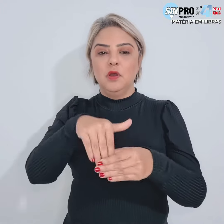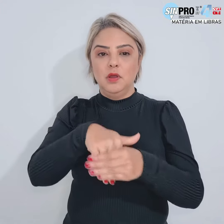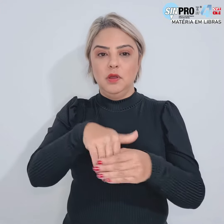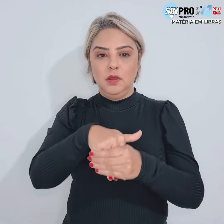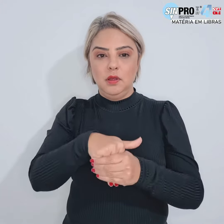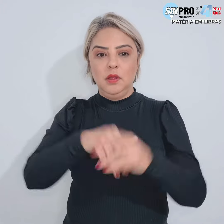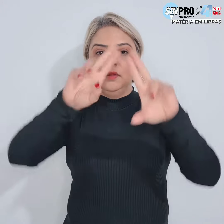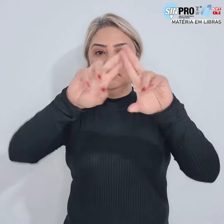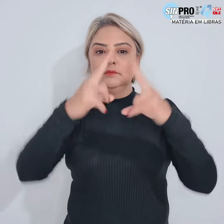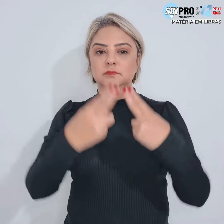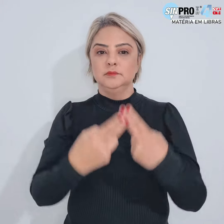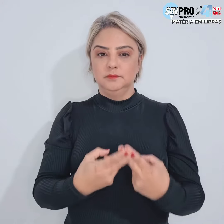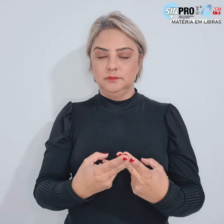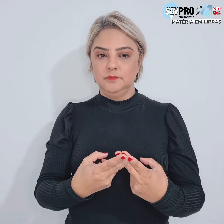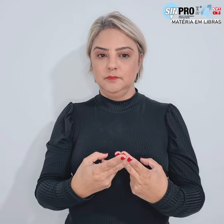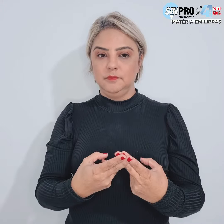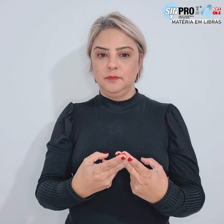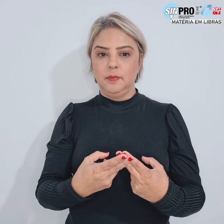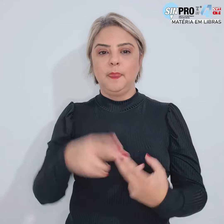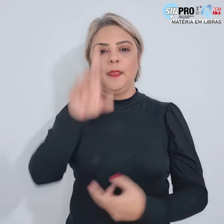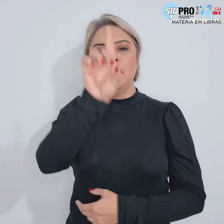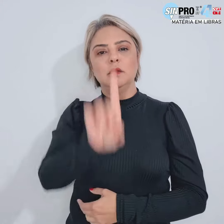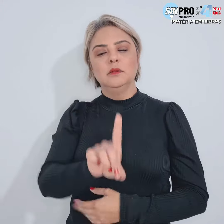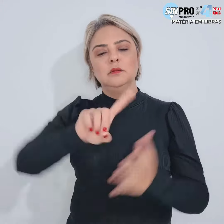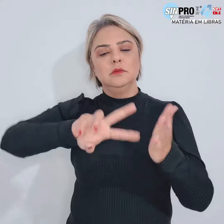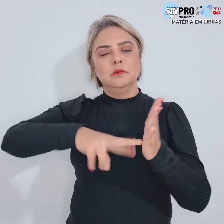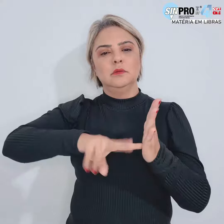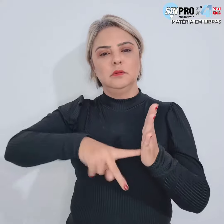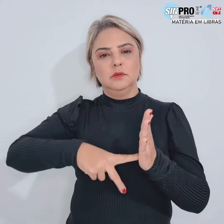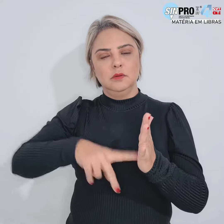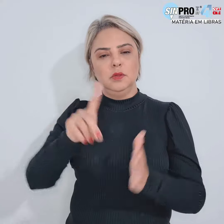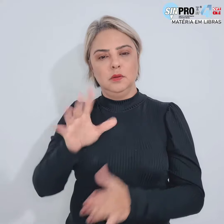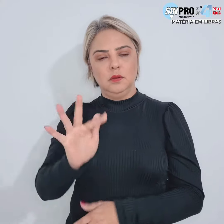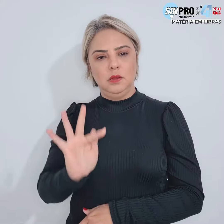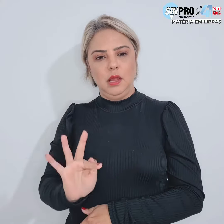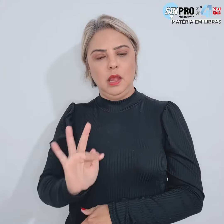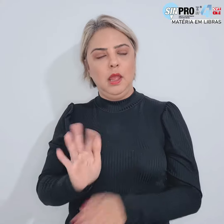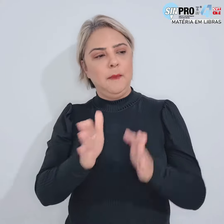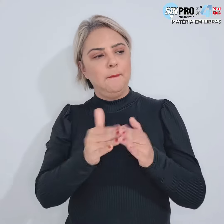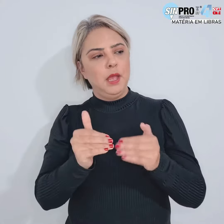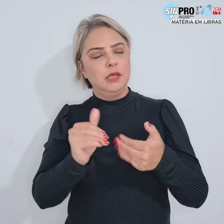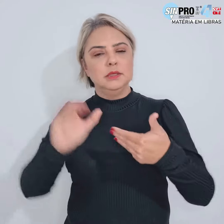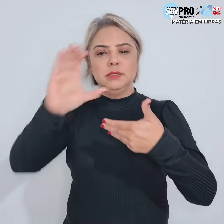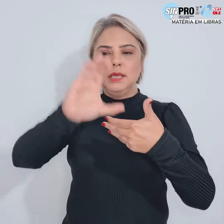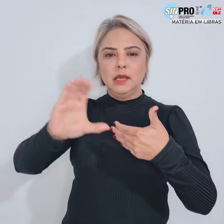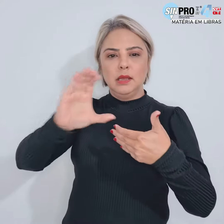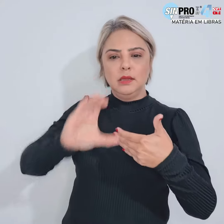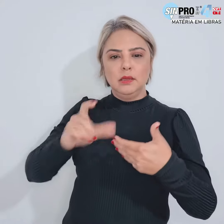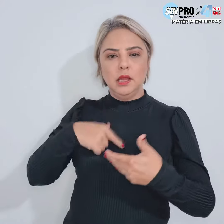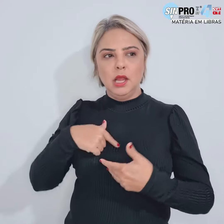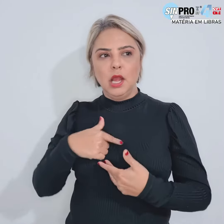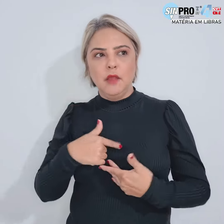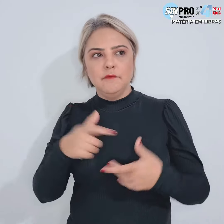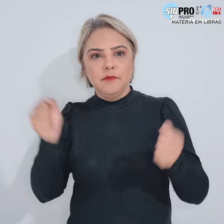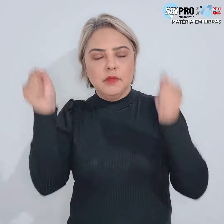CLDF. A diretoria do Simpro pede que a categoria fique em estado de